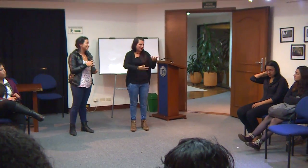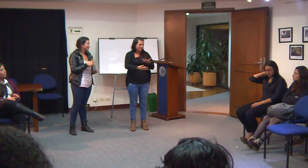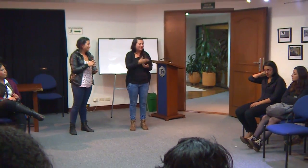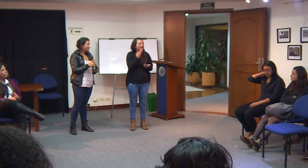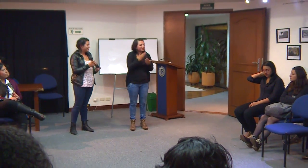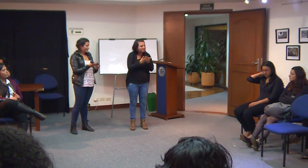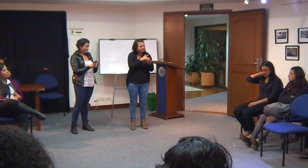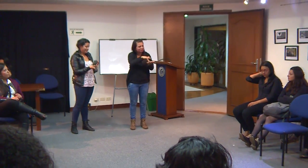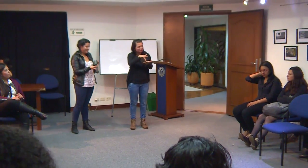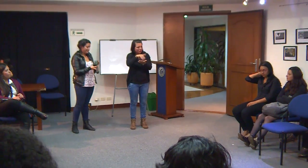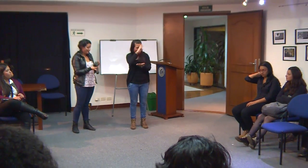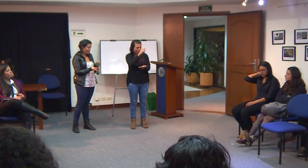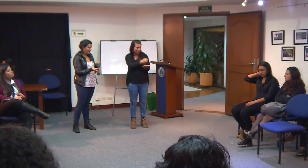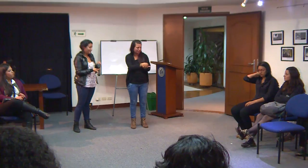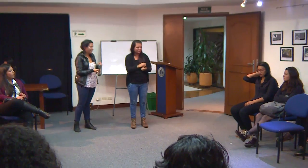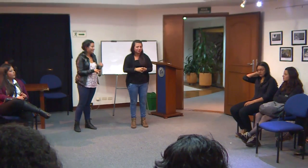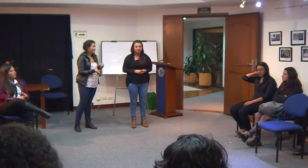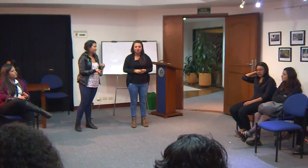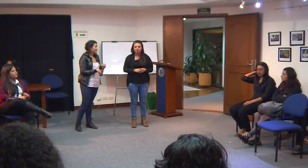opiniones.